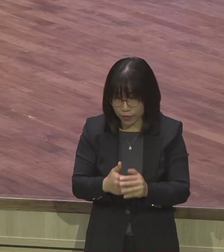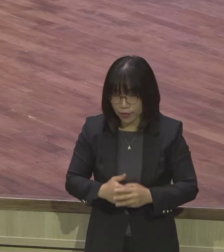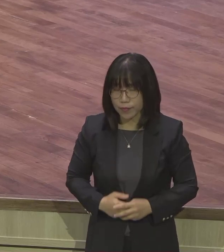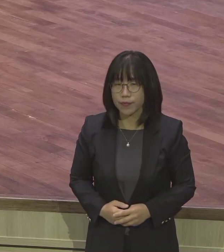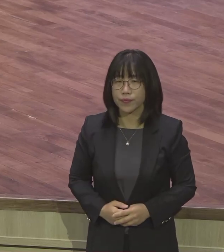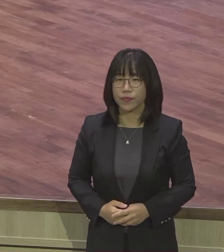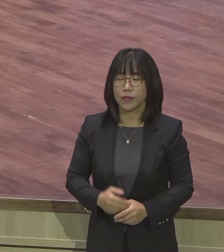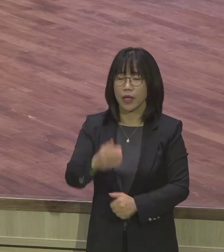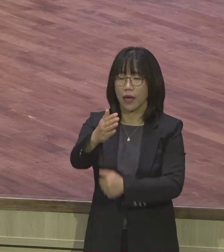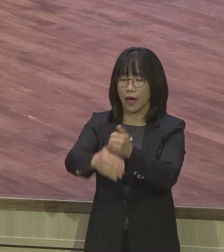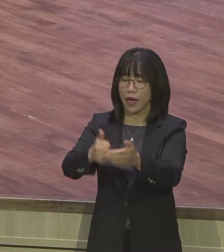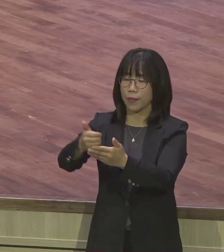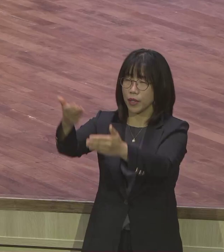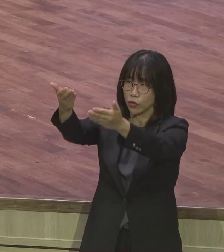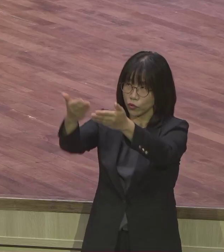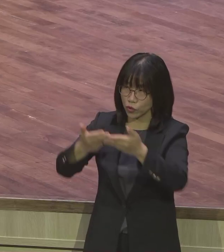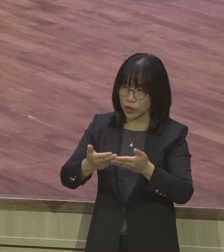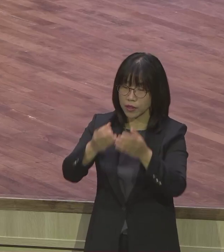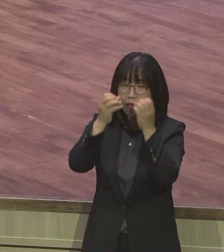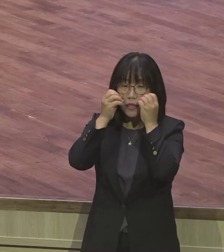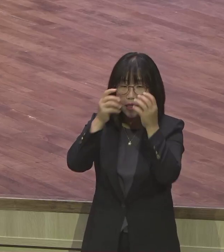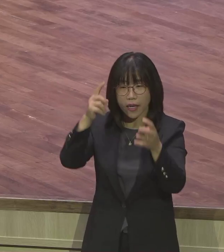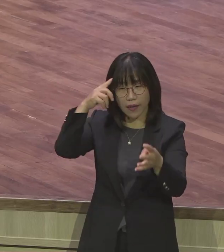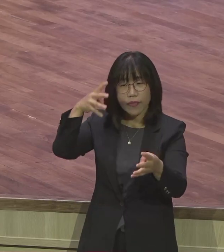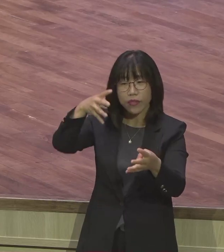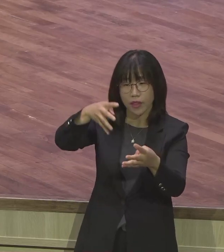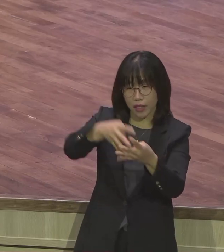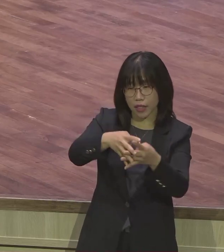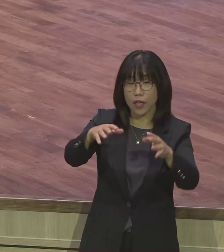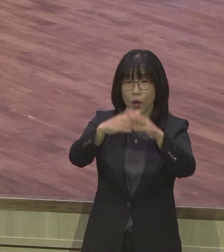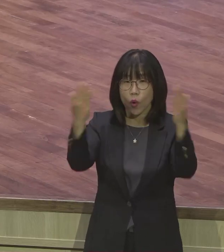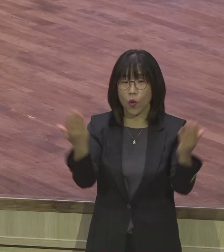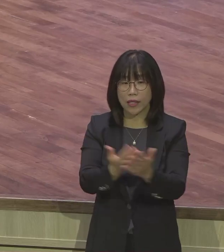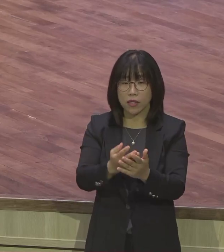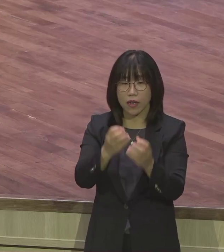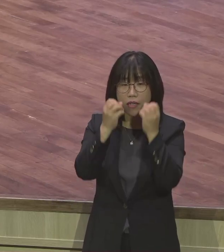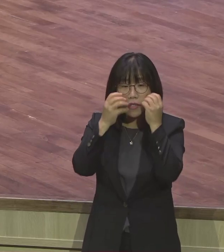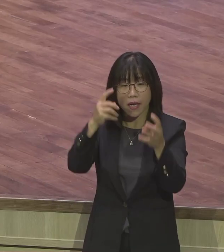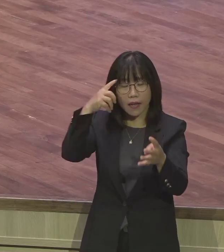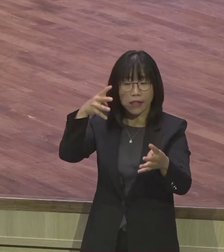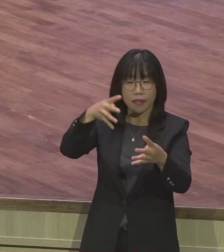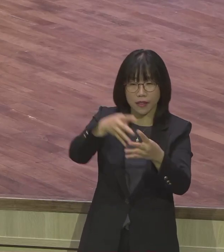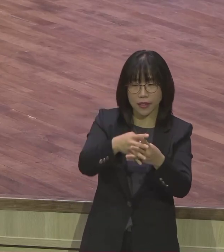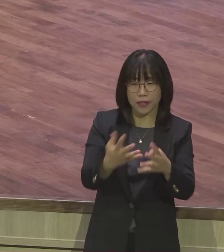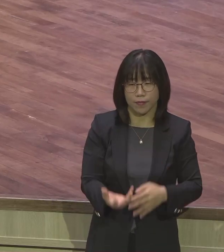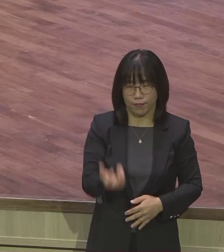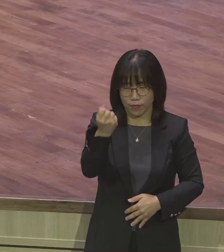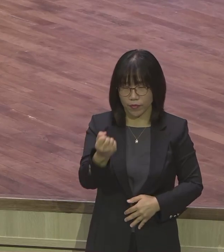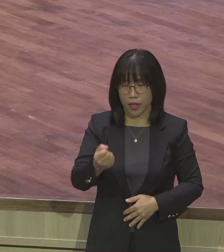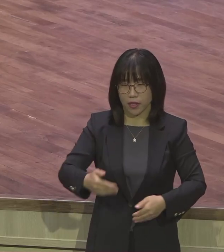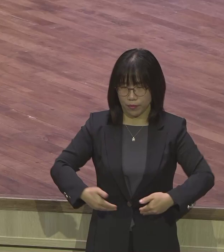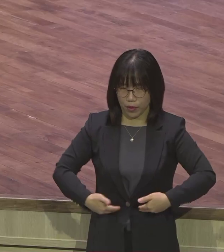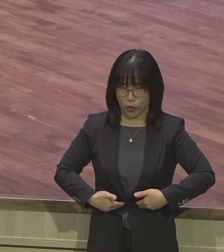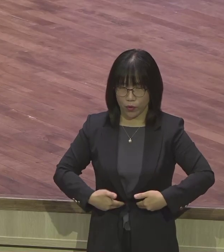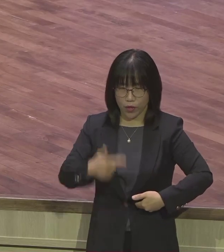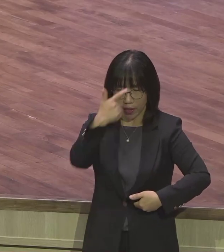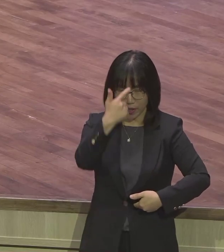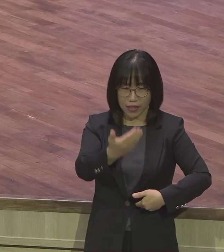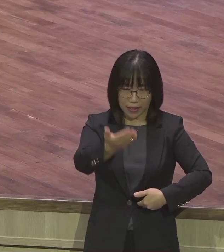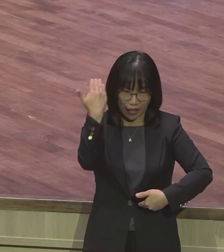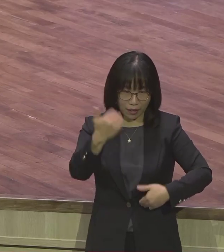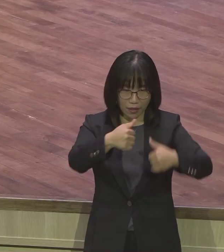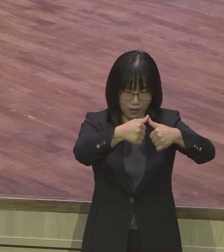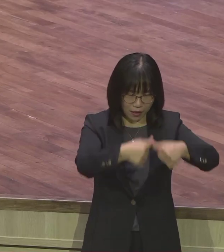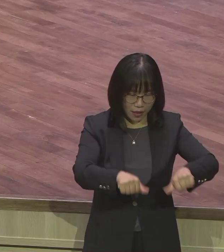하나님이 주신 새틀, 절대적 새틀을 갖추게 된다. 계속 예틀을 깨고 새틀을